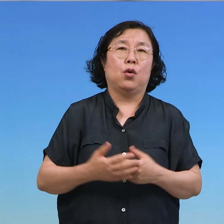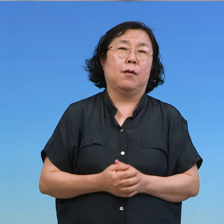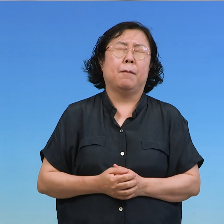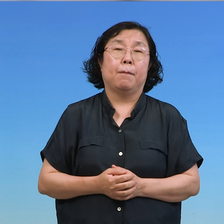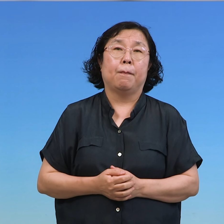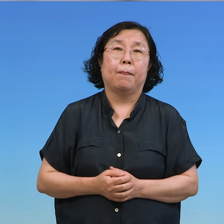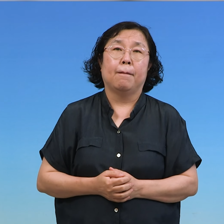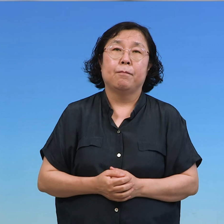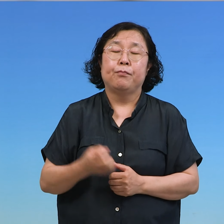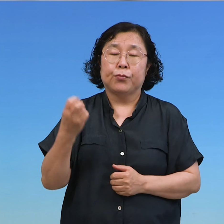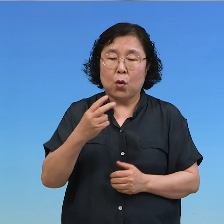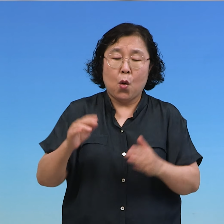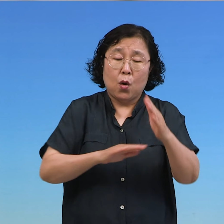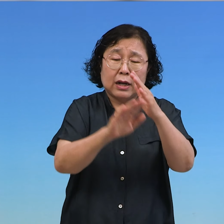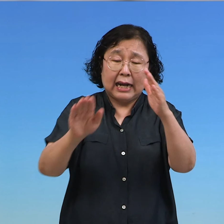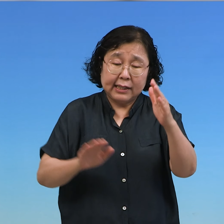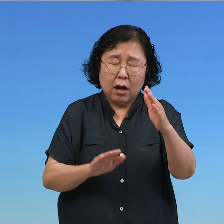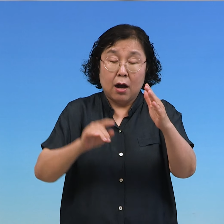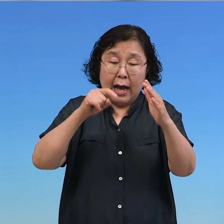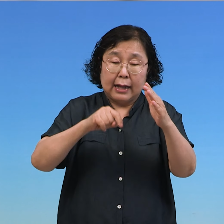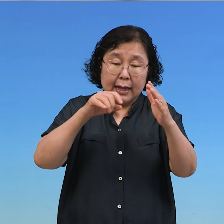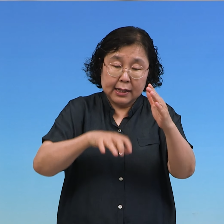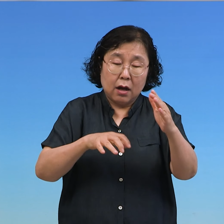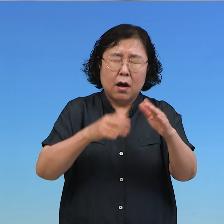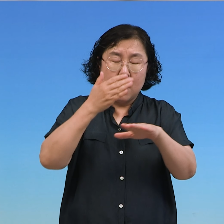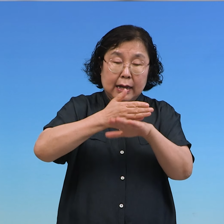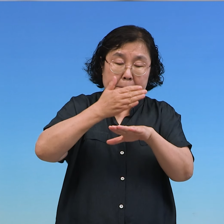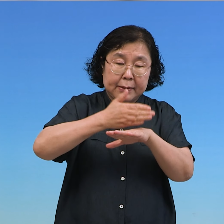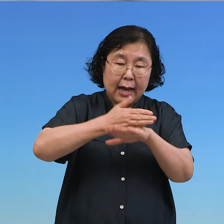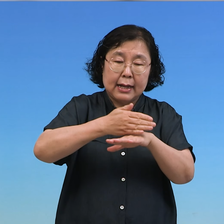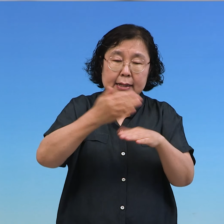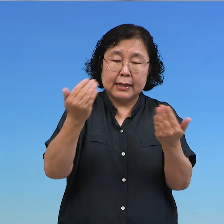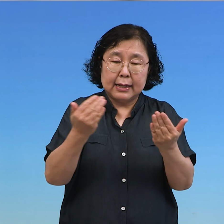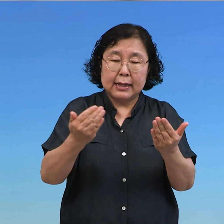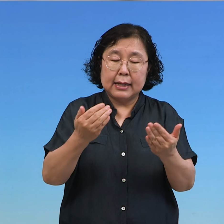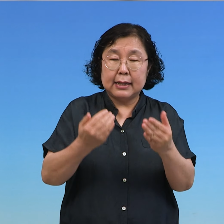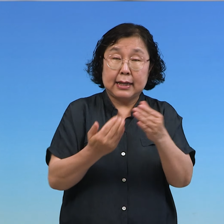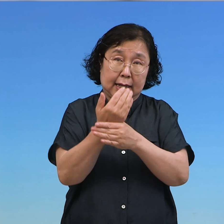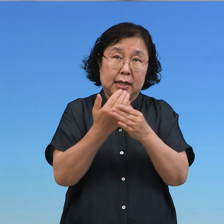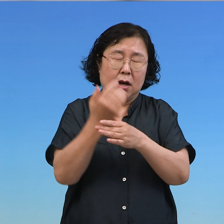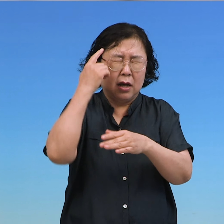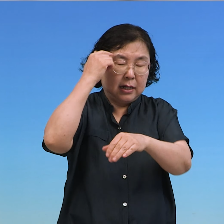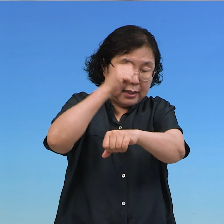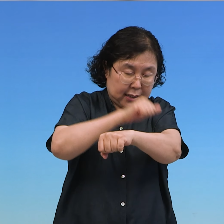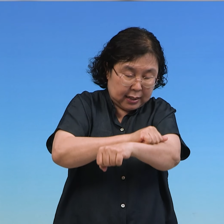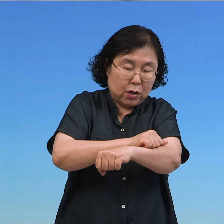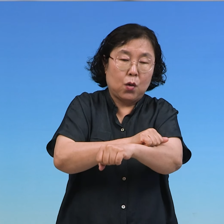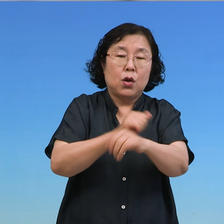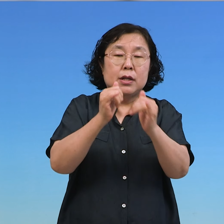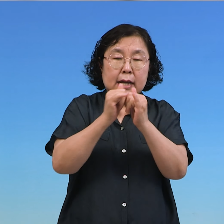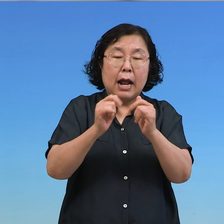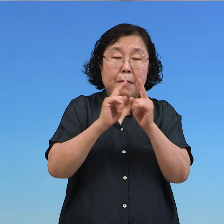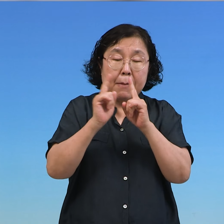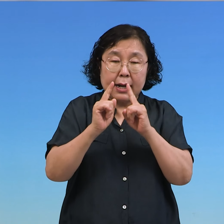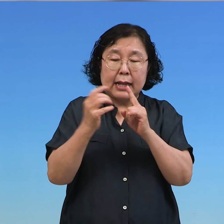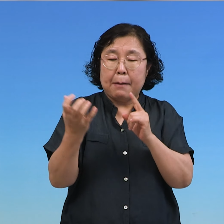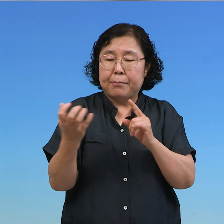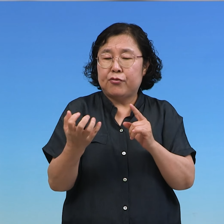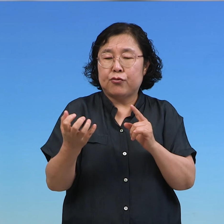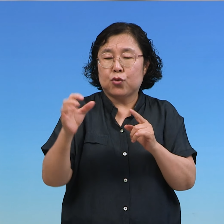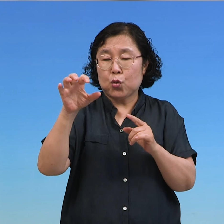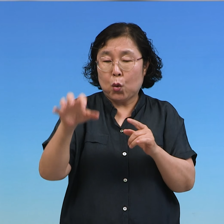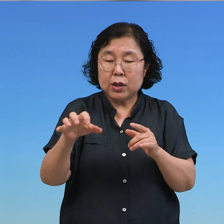그런가 하면 또 가장 고마운 일들이 일어납니다 지혜로운 사람의 말은 아픈 곳을 낮게